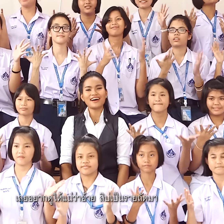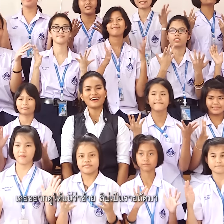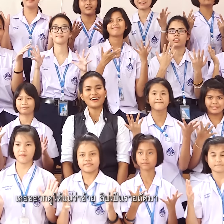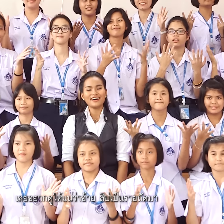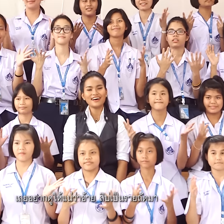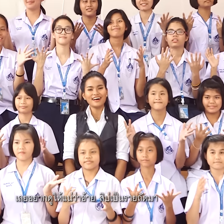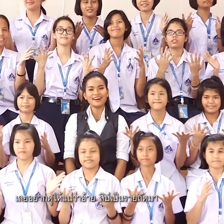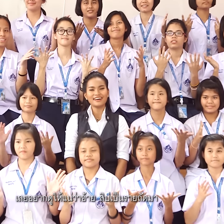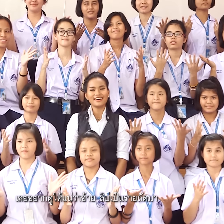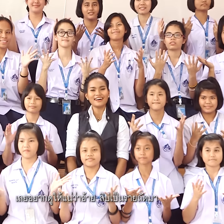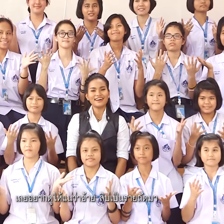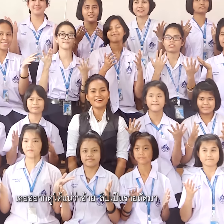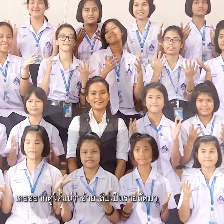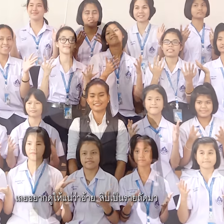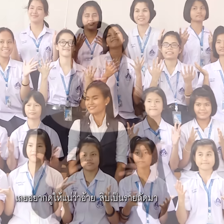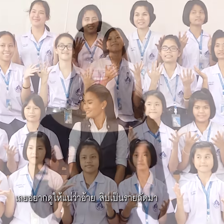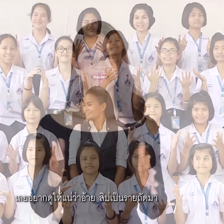า